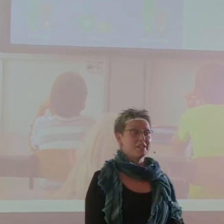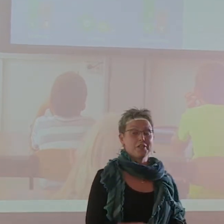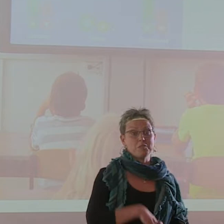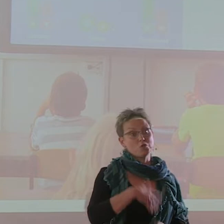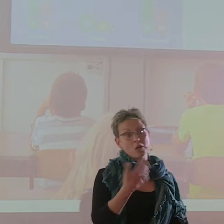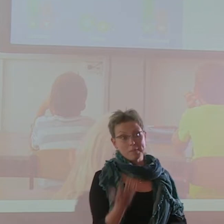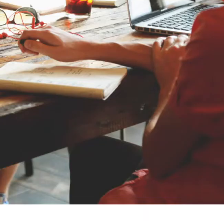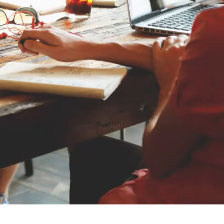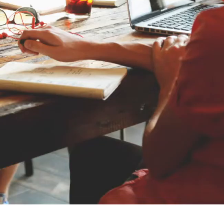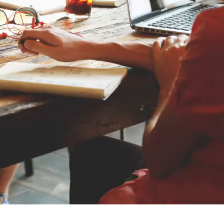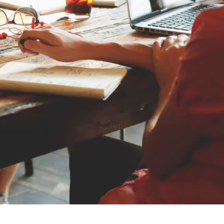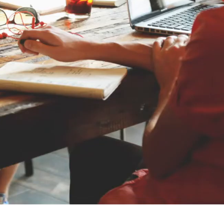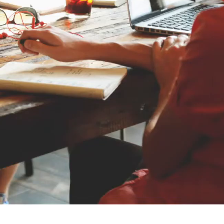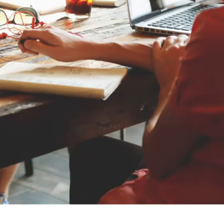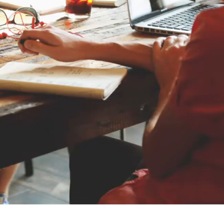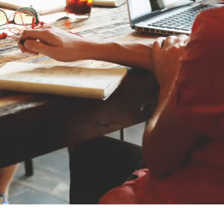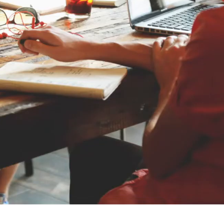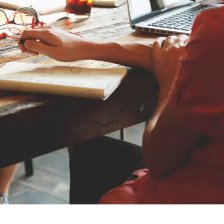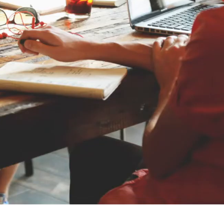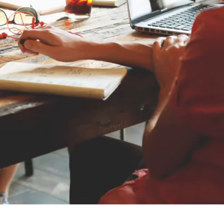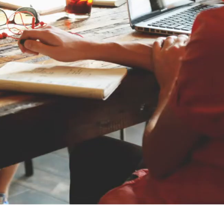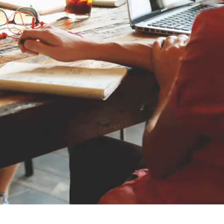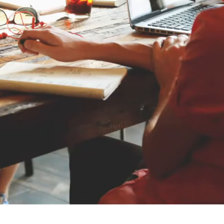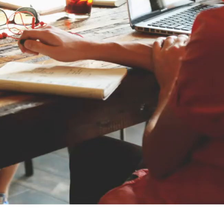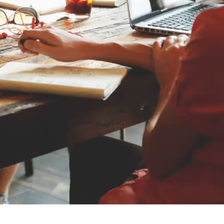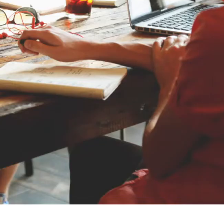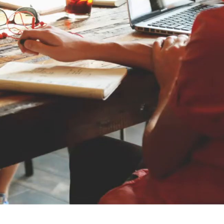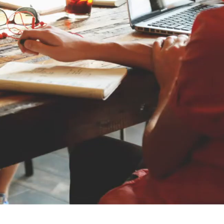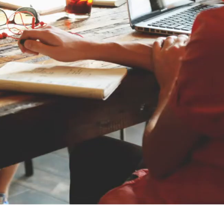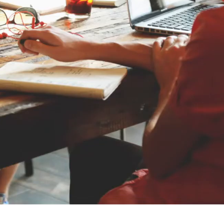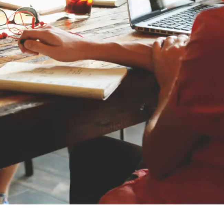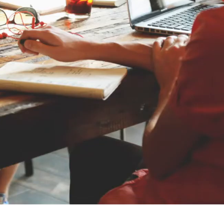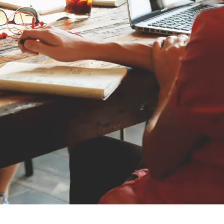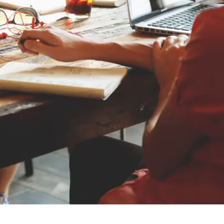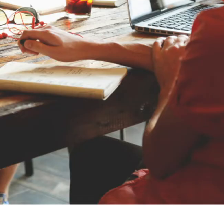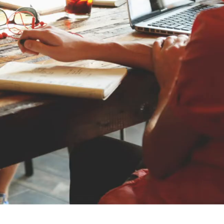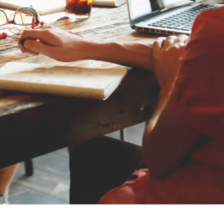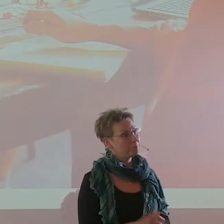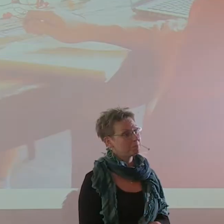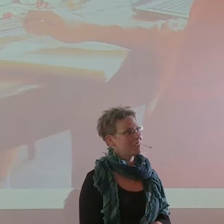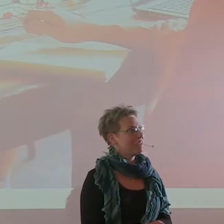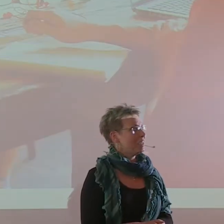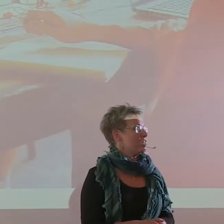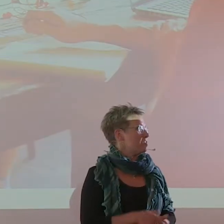Vi tolker personalemøder, møder med sagsbehandleren, jobsamtaler.